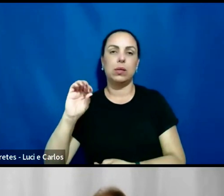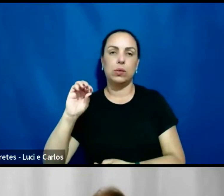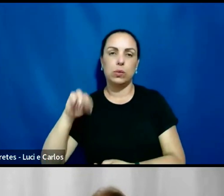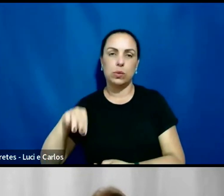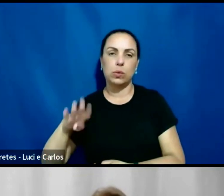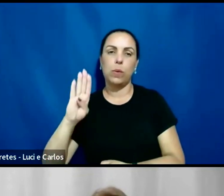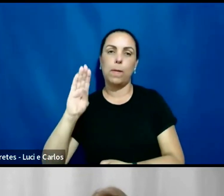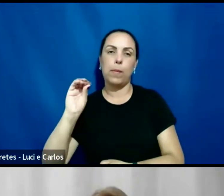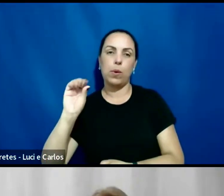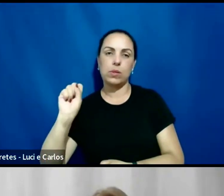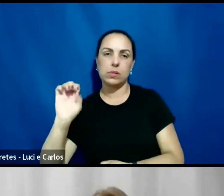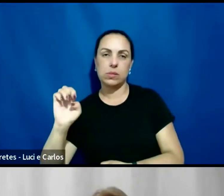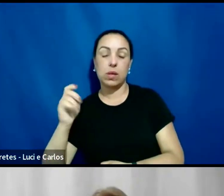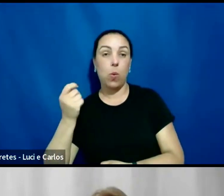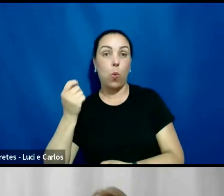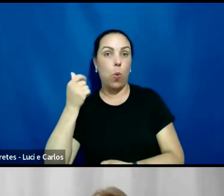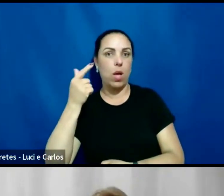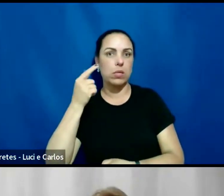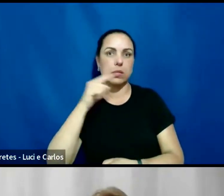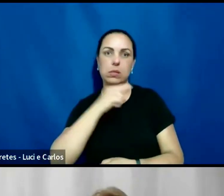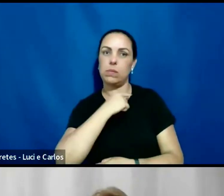e 2 AVCs.